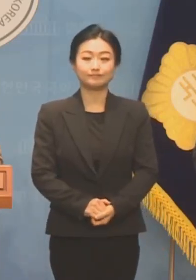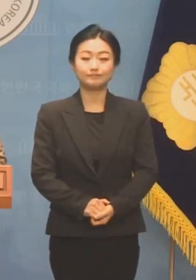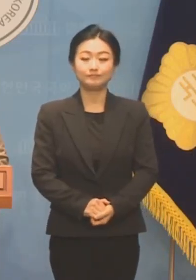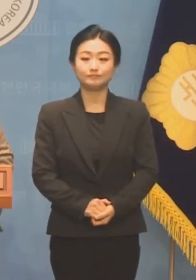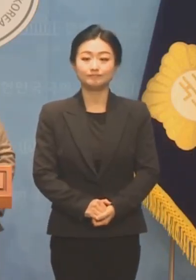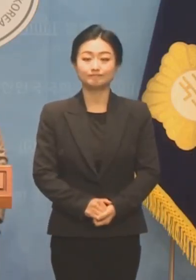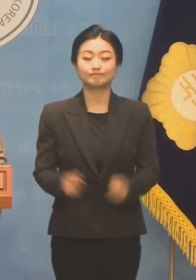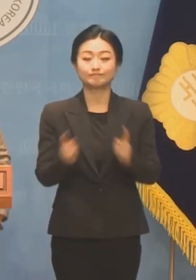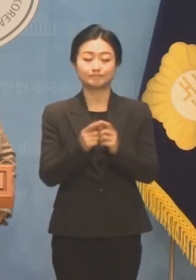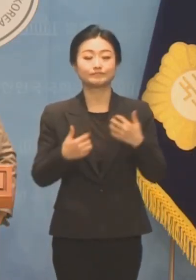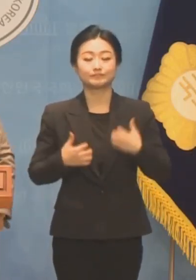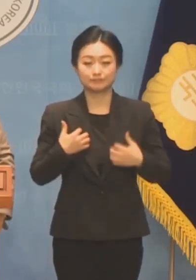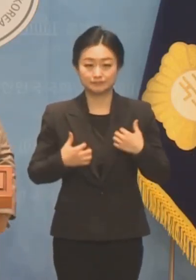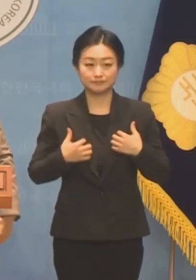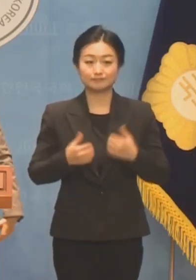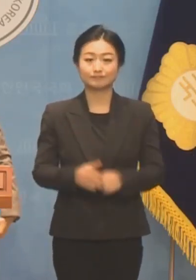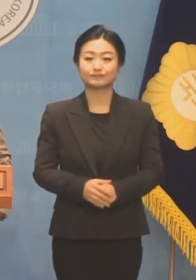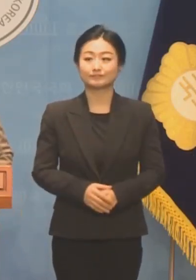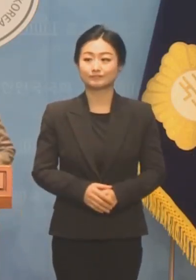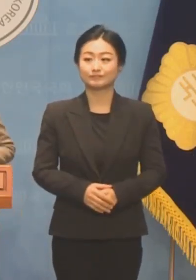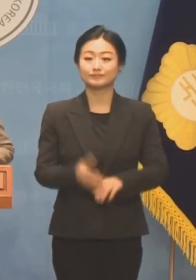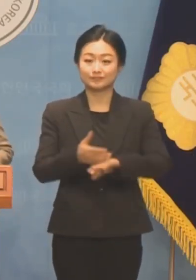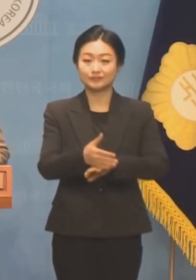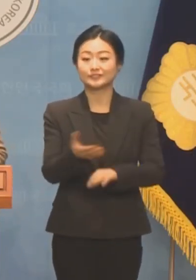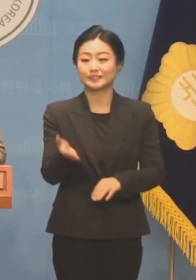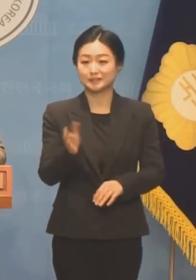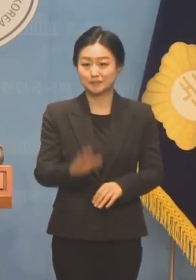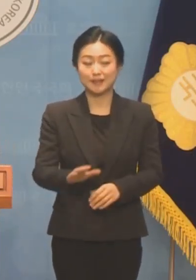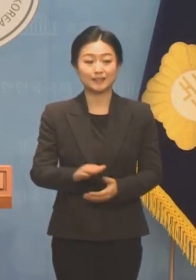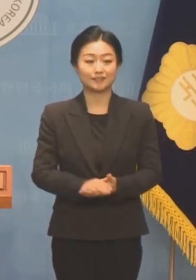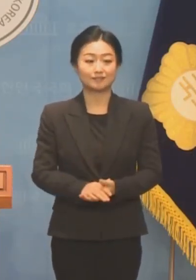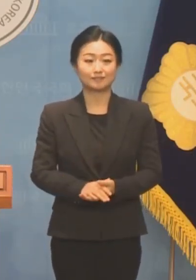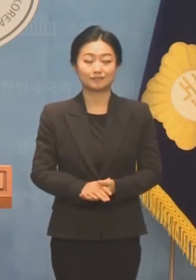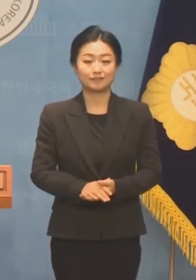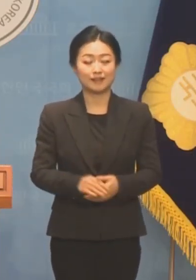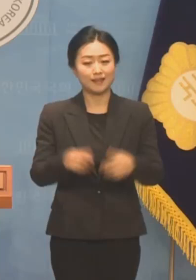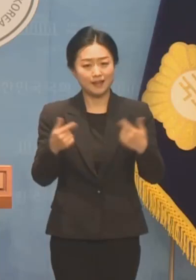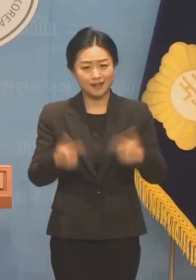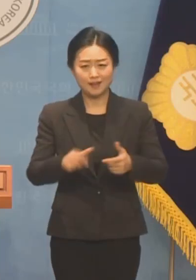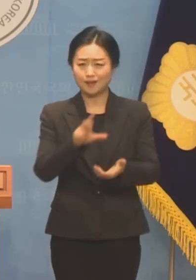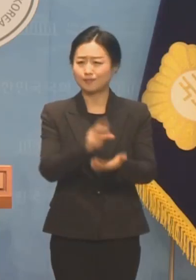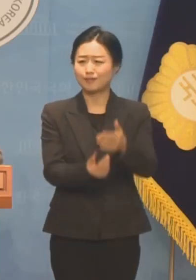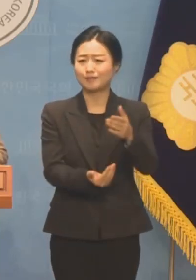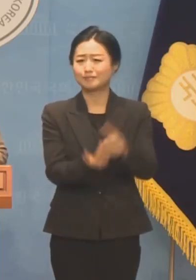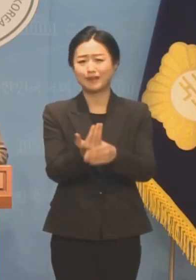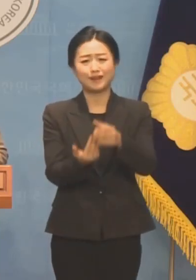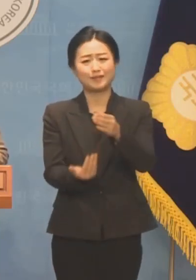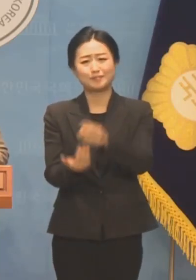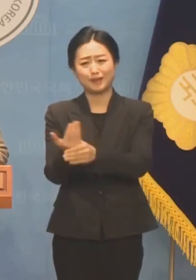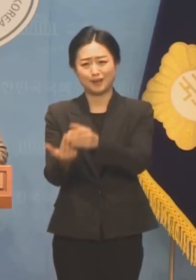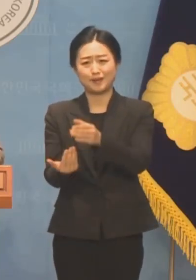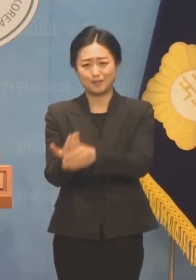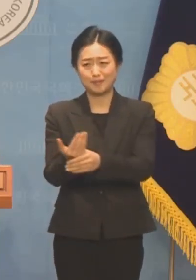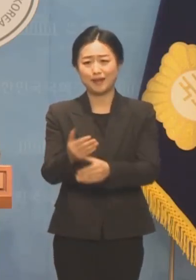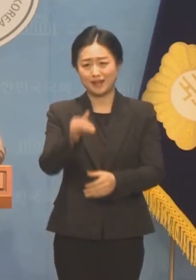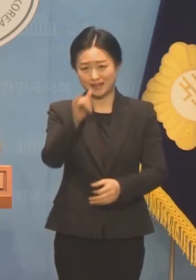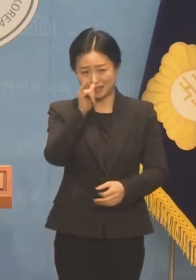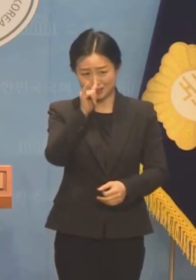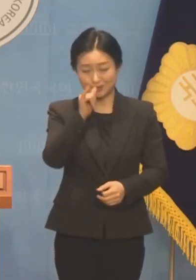네, 반갑습니다. 늦은 시간이기는 한데 늘 이렇게 상상 이상의 것들이 계속 시시각각 터지다